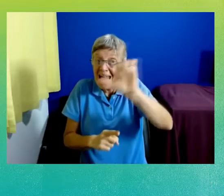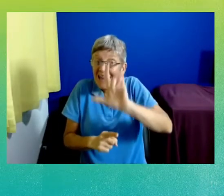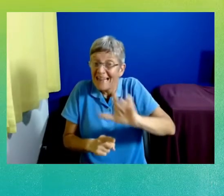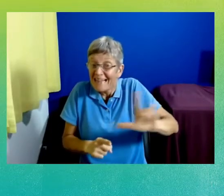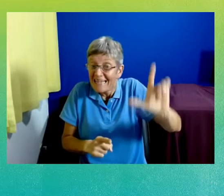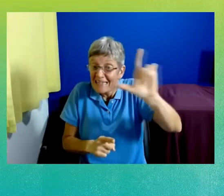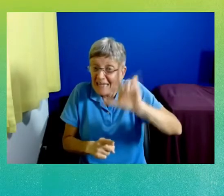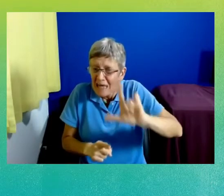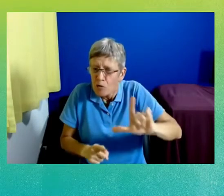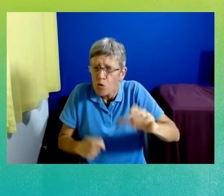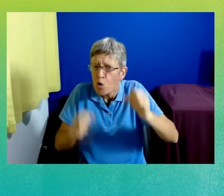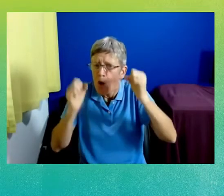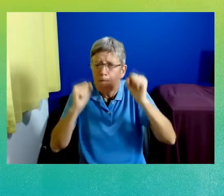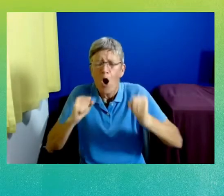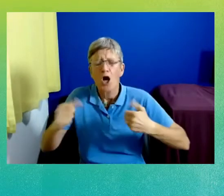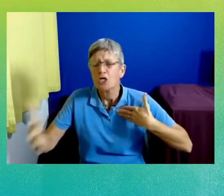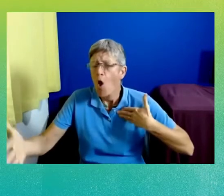lê.